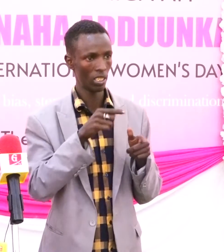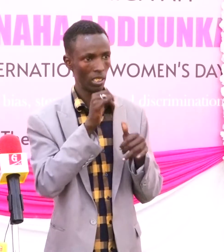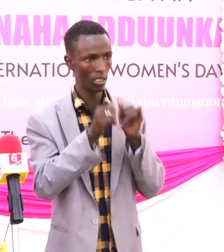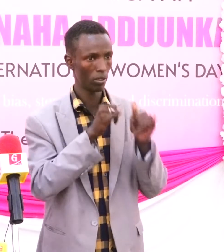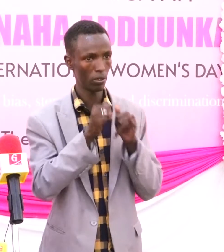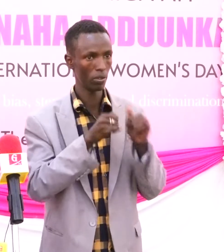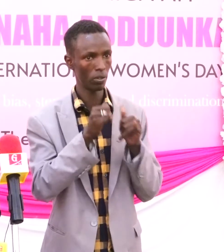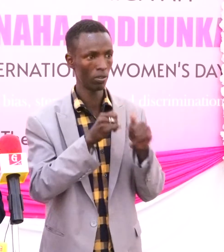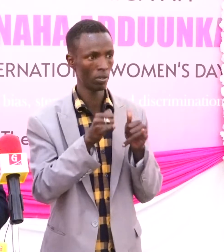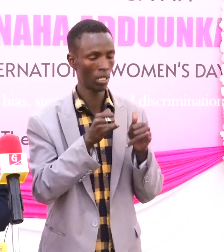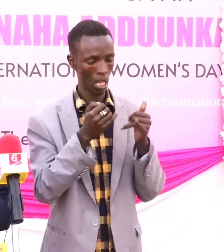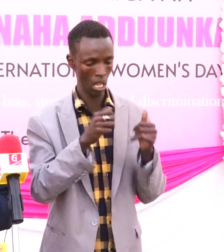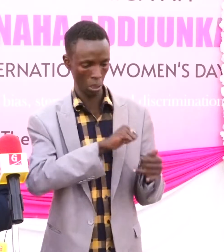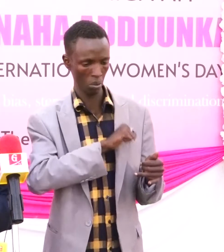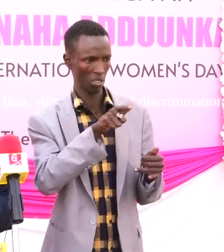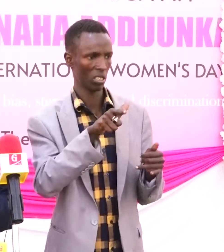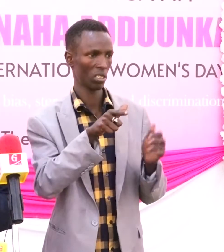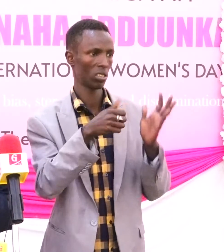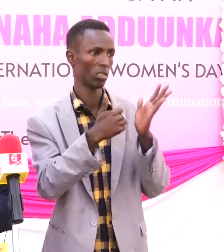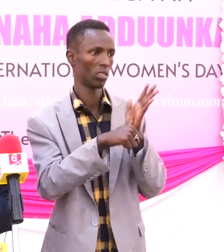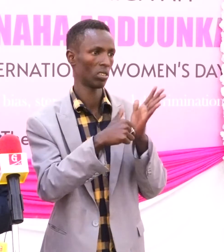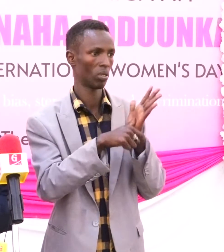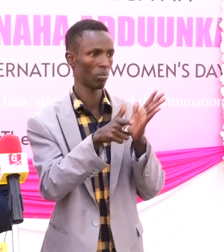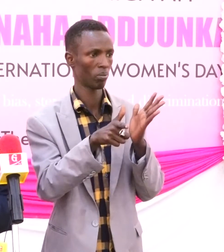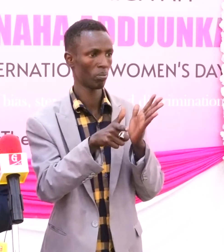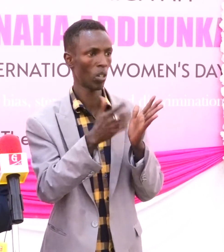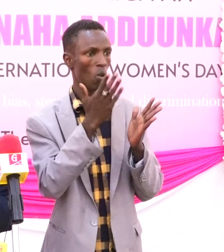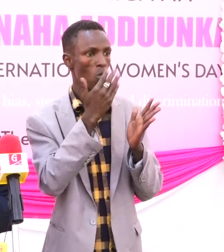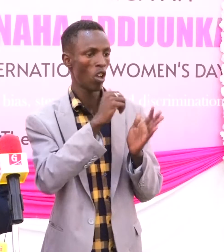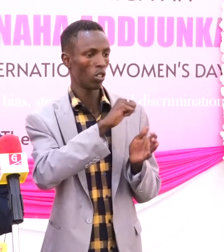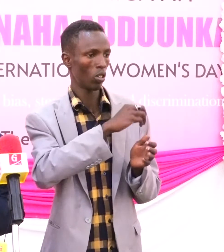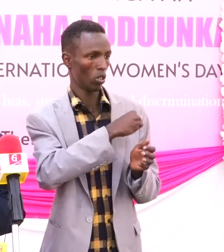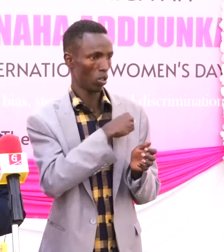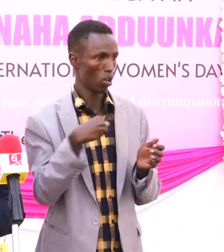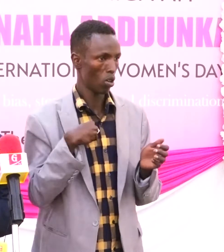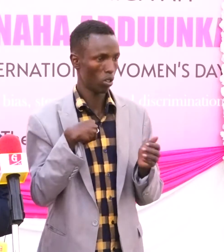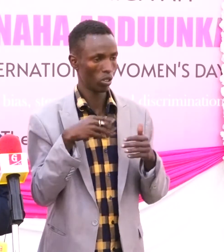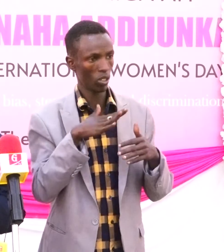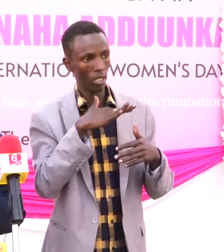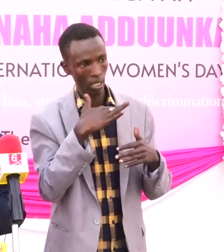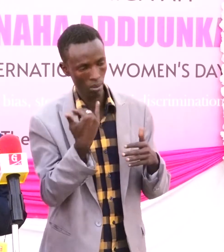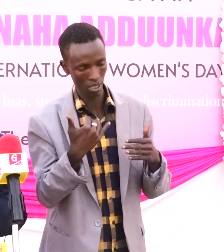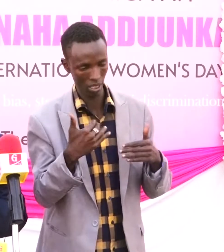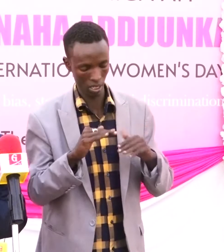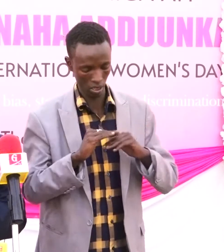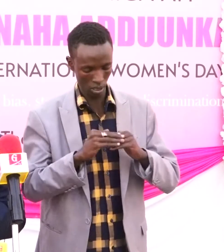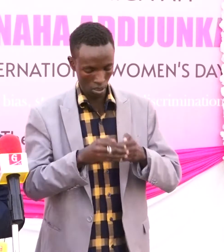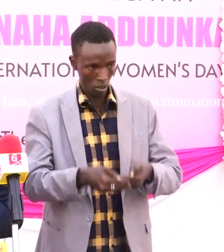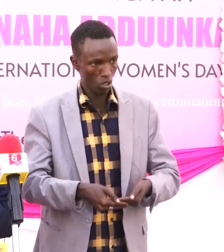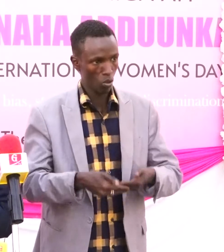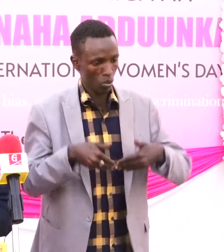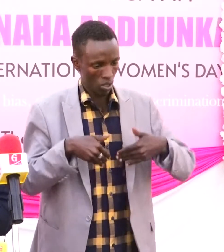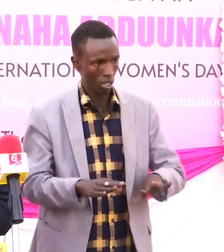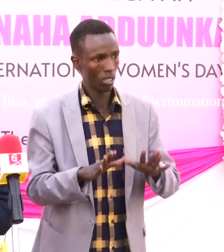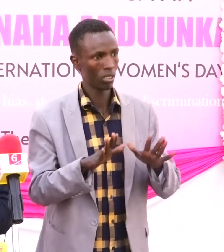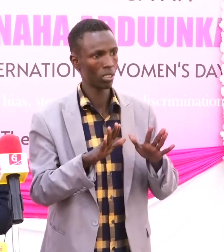in si weyn hoos loogu dhigay hooyooyinka u dhinta umuraaca taasi waa wax weyn oo la qabtay qaybta ugu weynna waxa qabtay